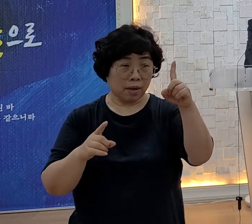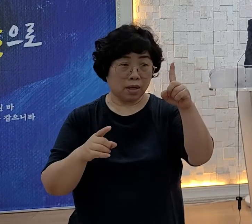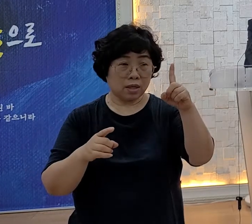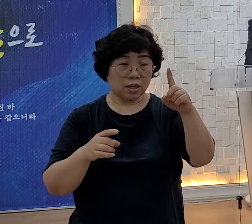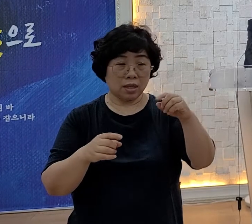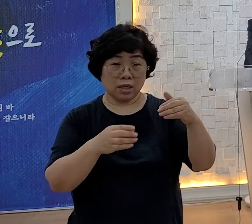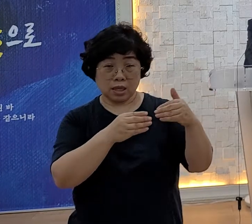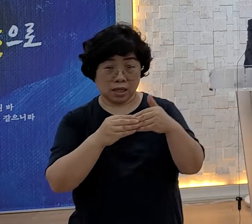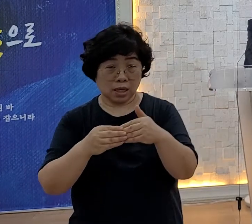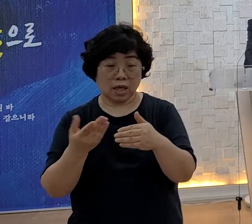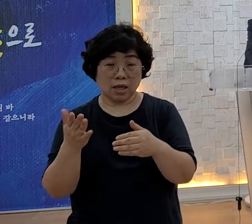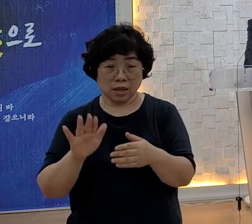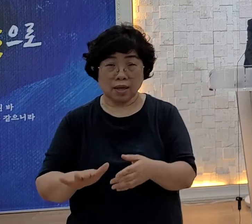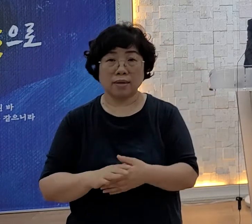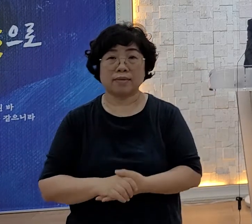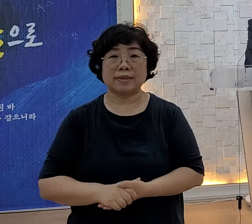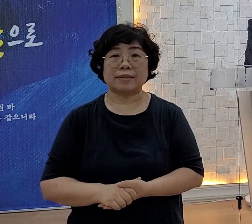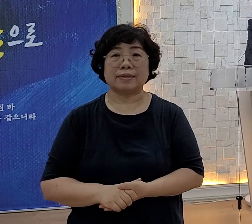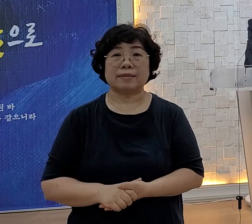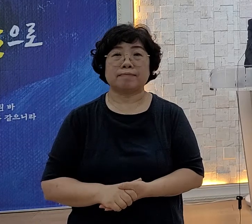예식을 거행하는데